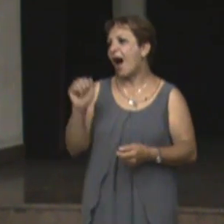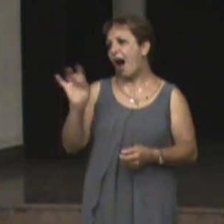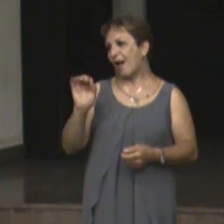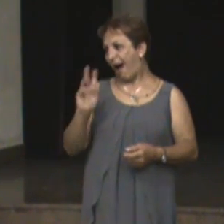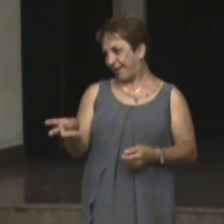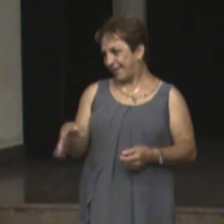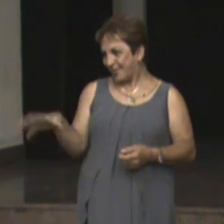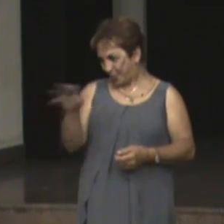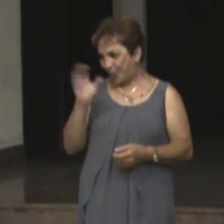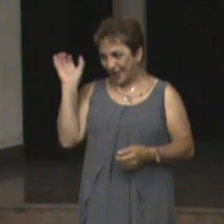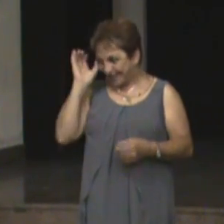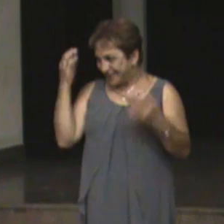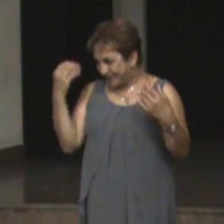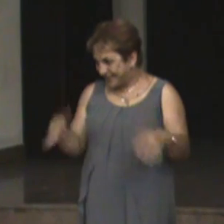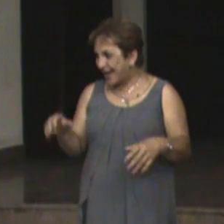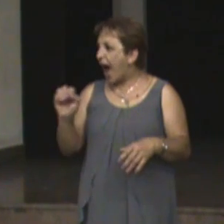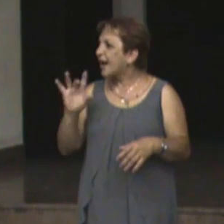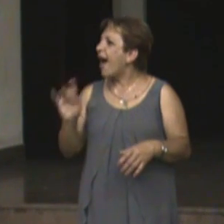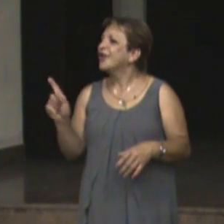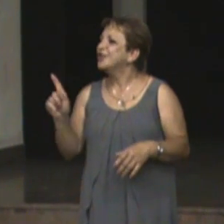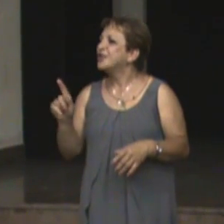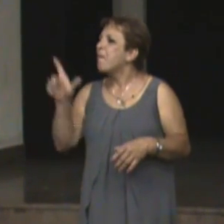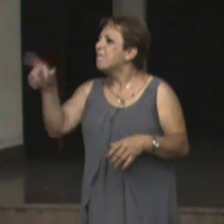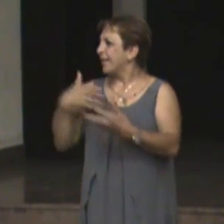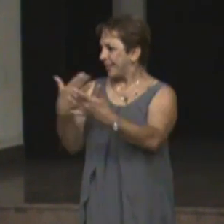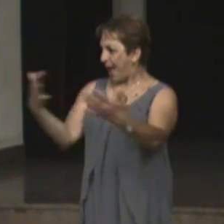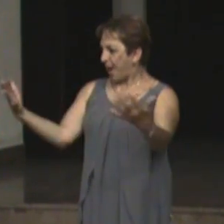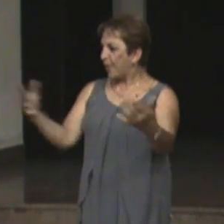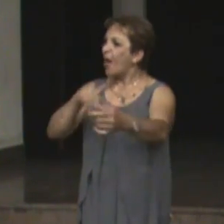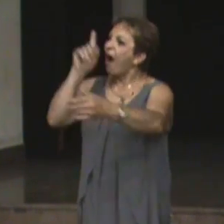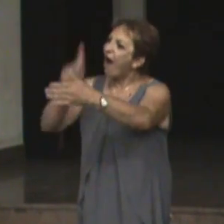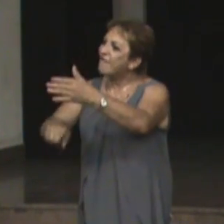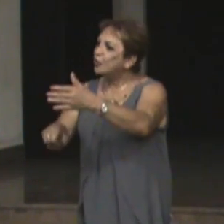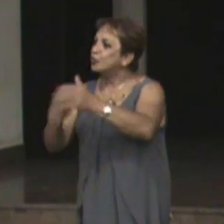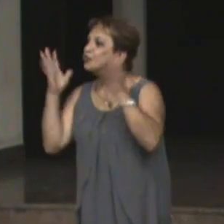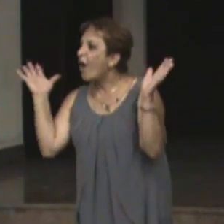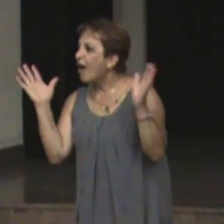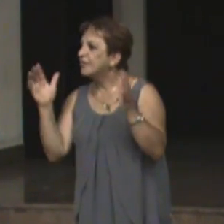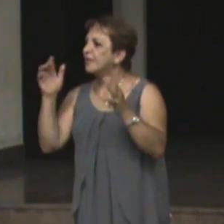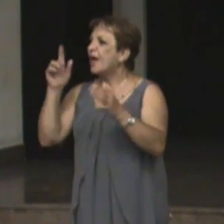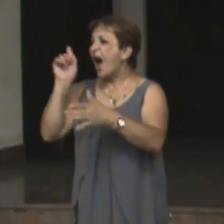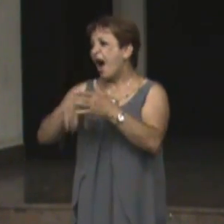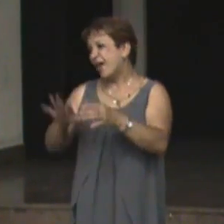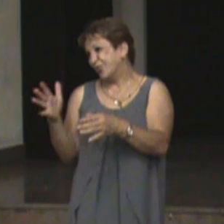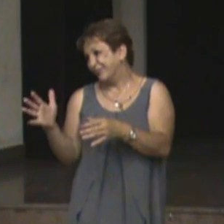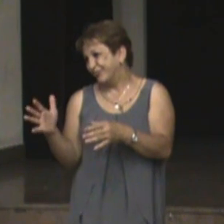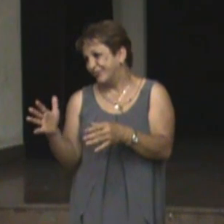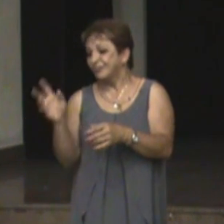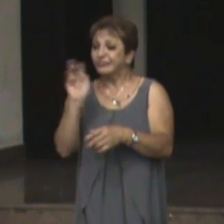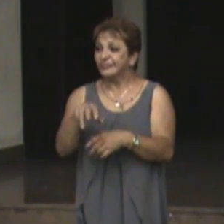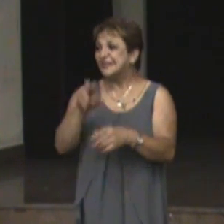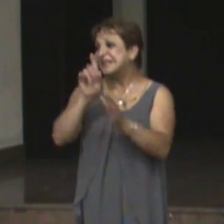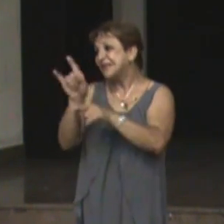բոլորը դեռ լսեցիք առակը և առակի մեկնությունը, Քրիստոս, կարծում եմ, շատ